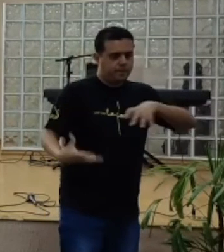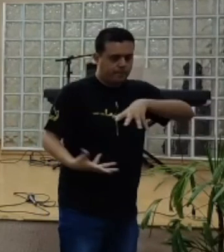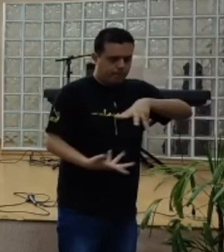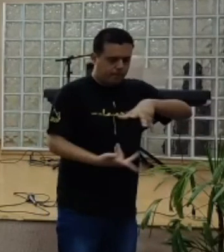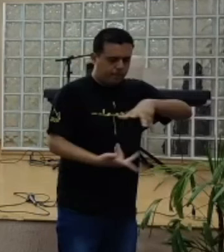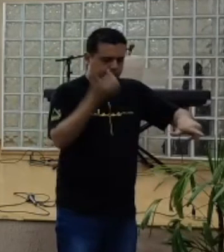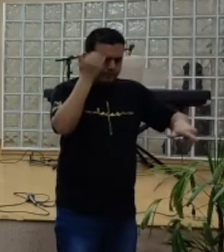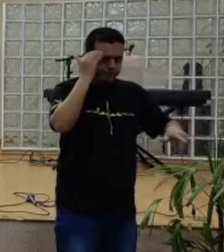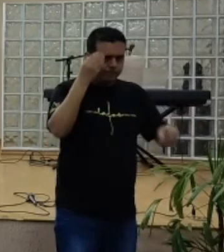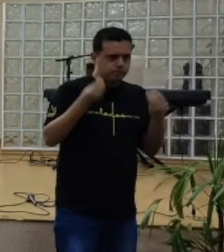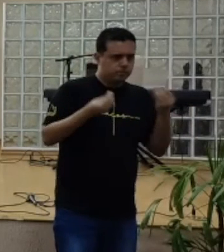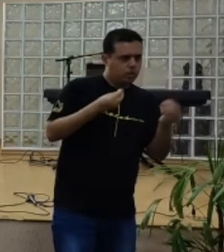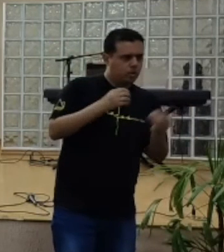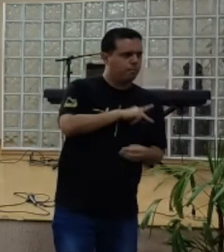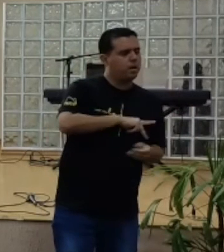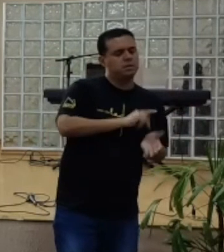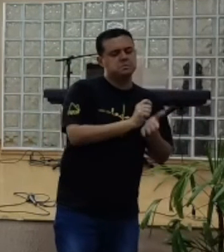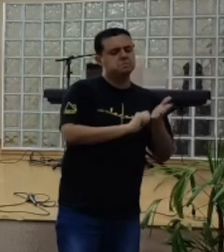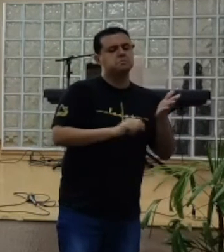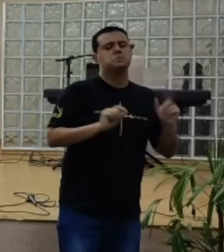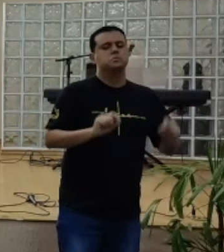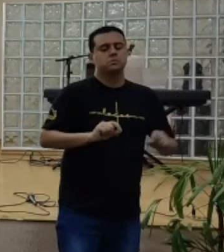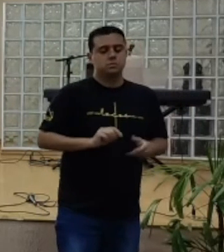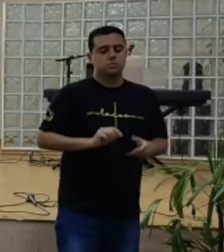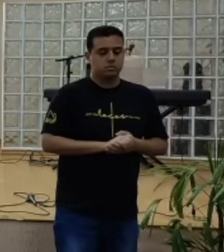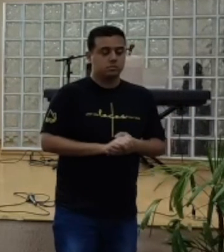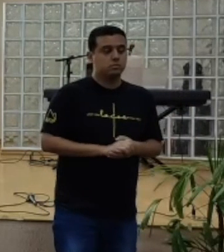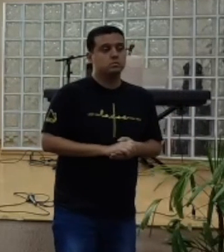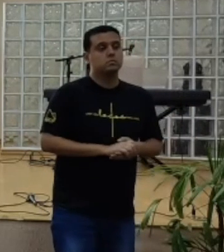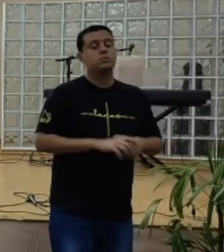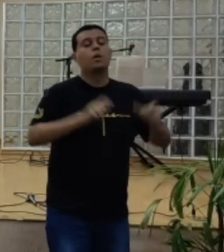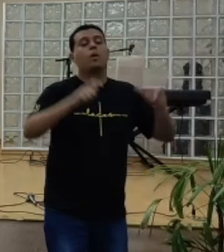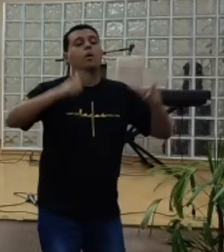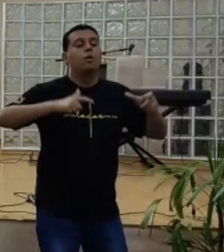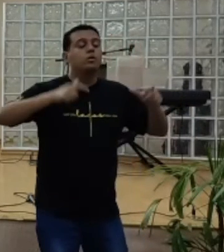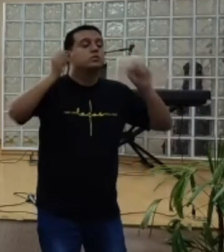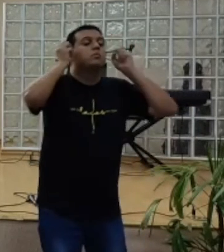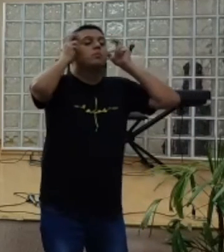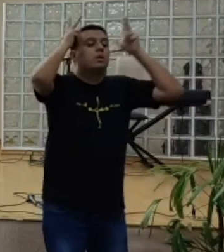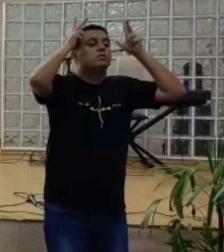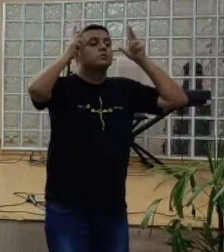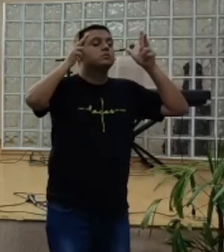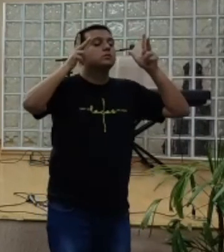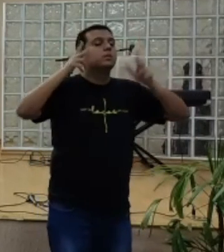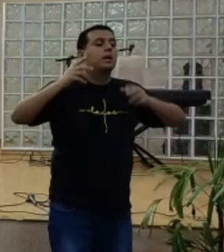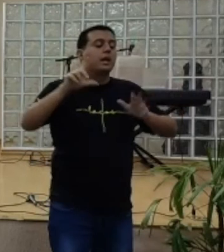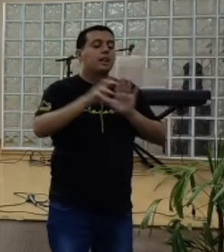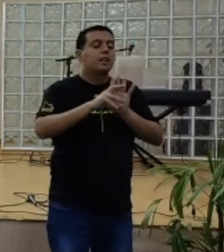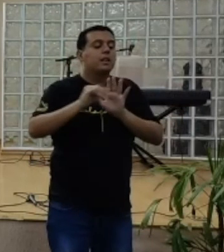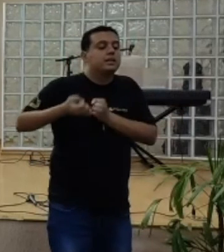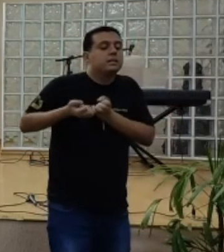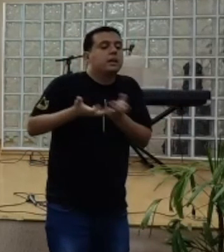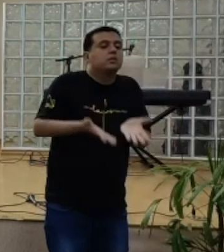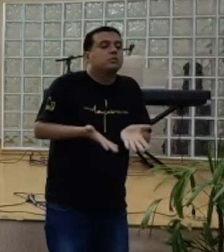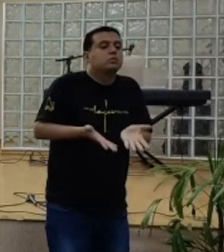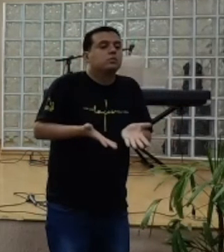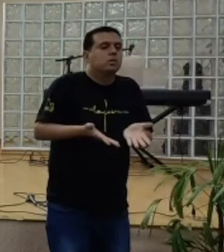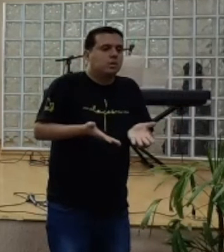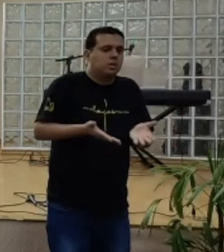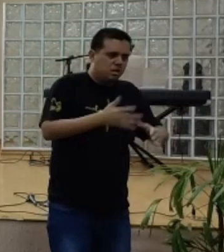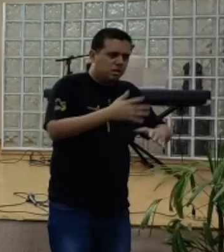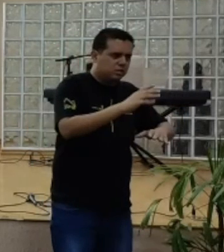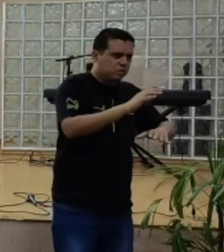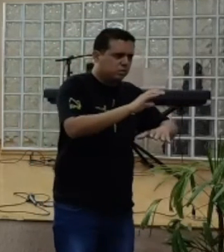que Moisés recebeu a lei? Não foi em Jerusalém, no Monte Sião, foi